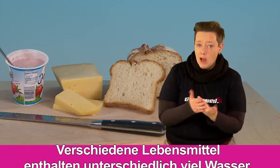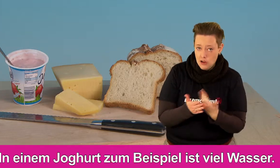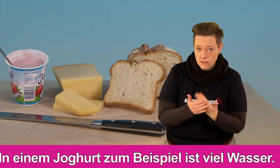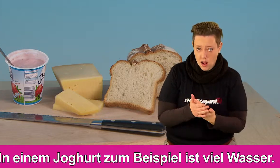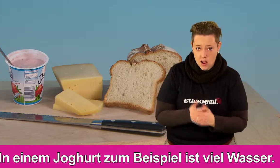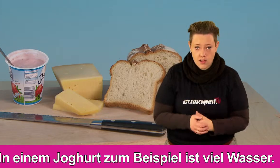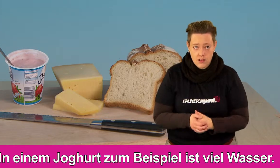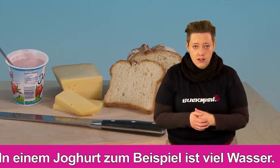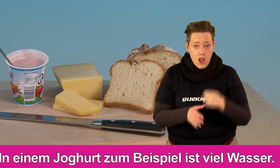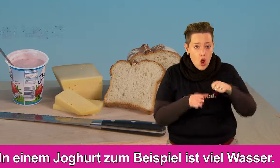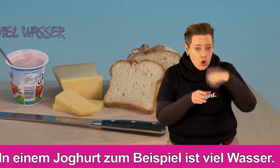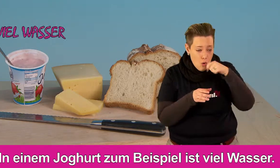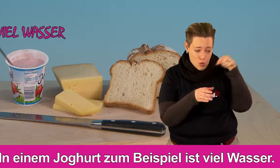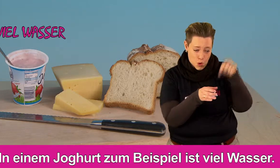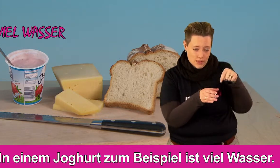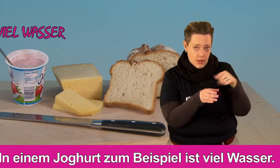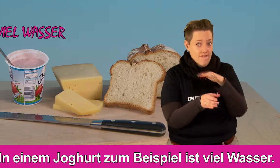In einem Joghurt zum Beispiel ist viel Wasser.